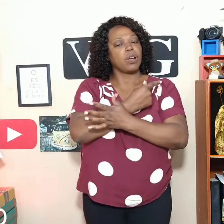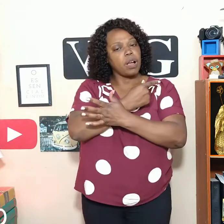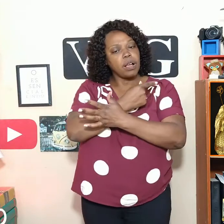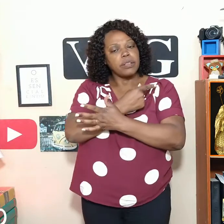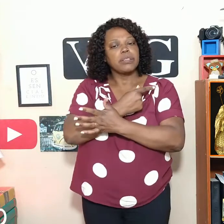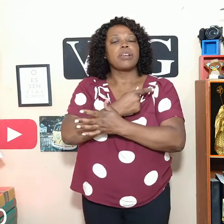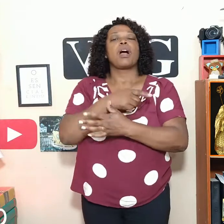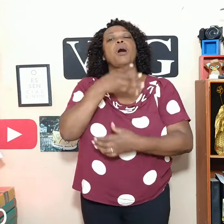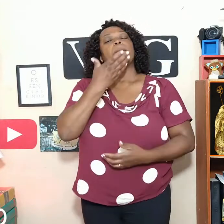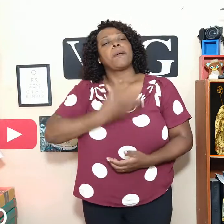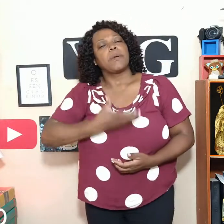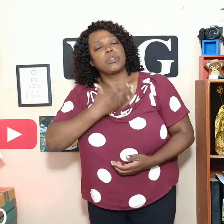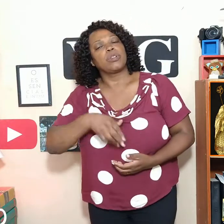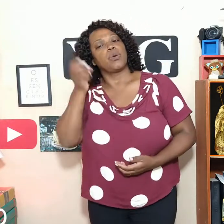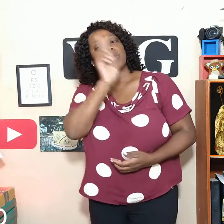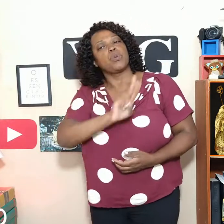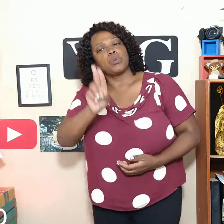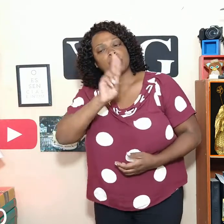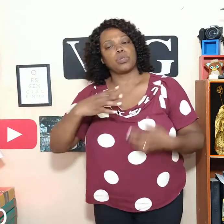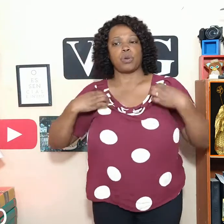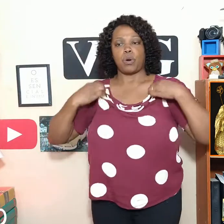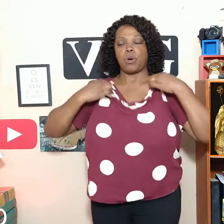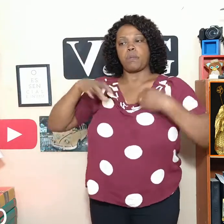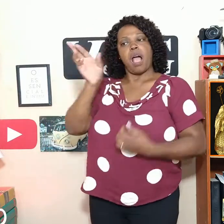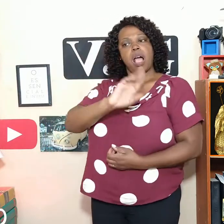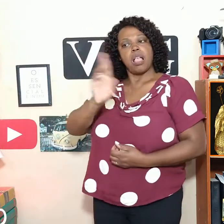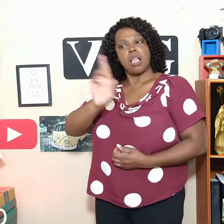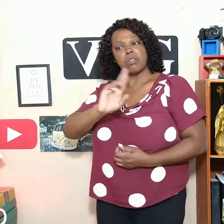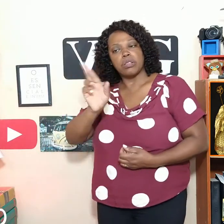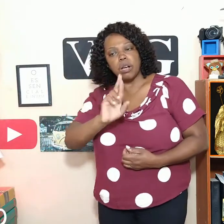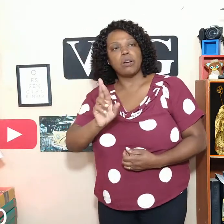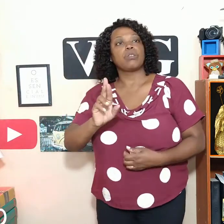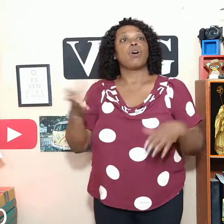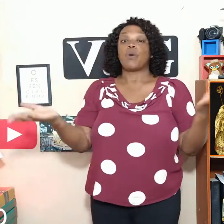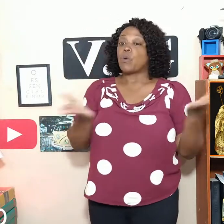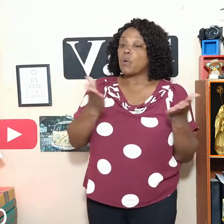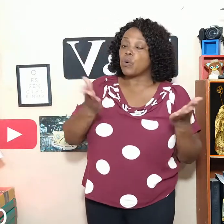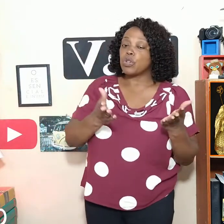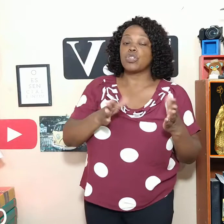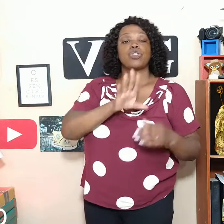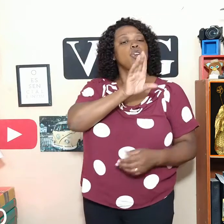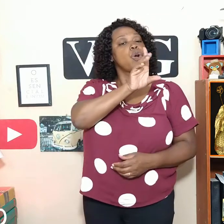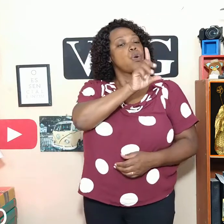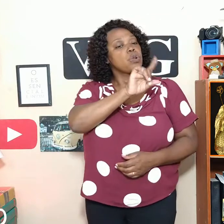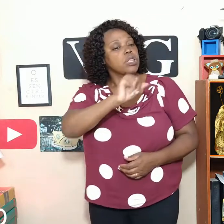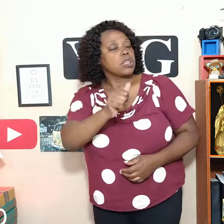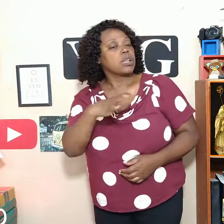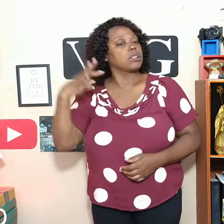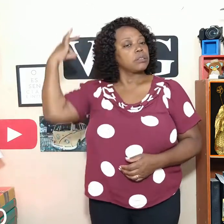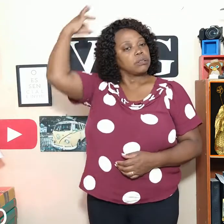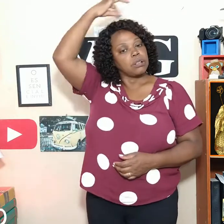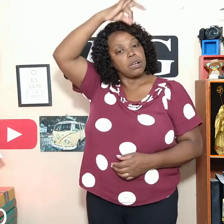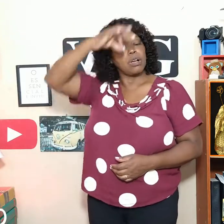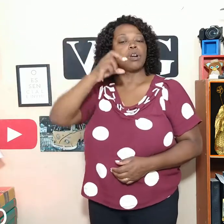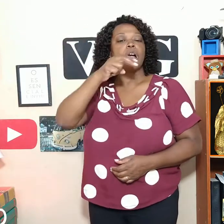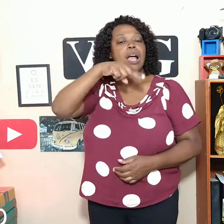Noel usando vestes religiosas. Nos Países Baixos e na Bélgica, ainda hoje o dia de São Nicolau compete com o Natal,